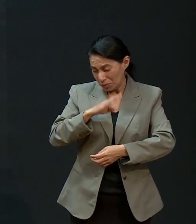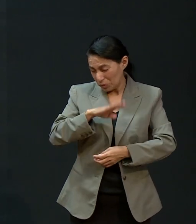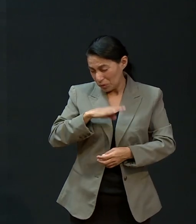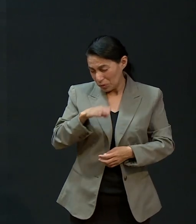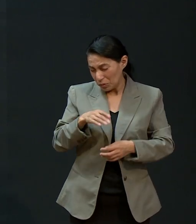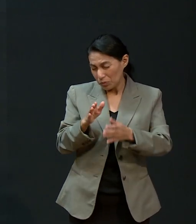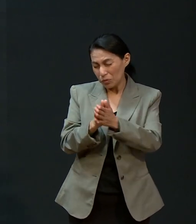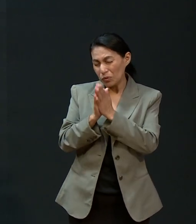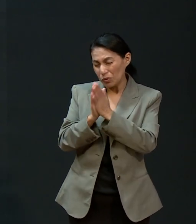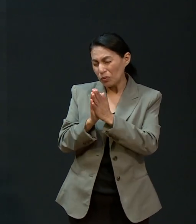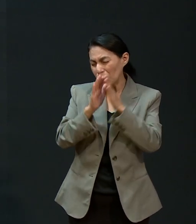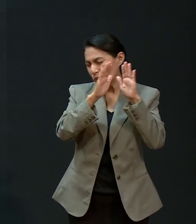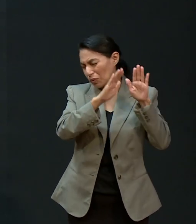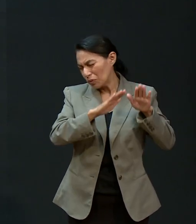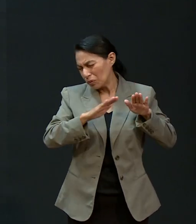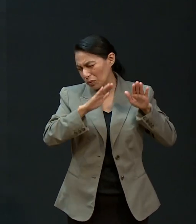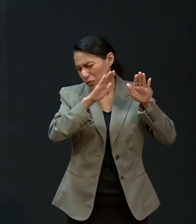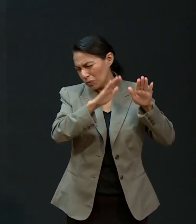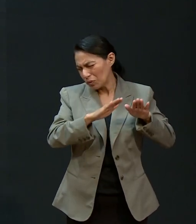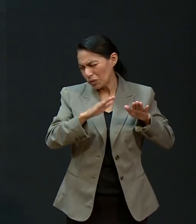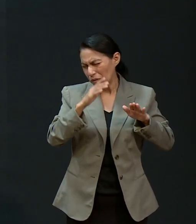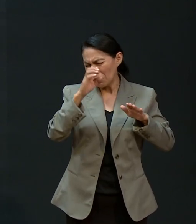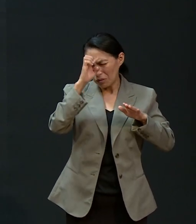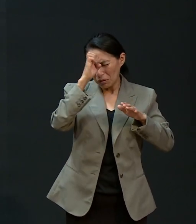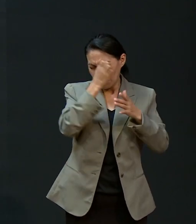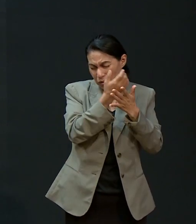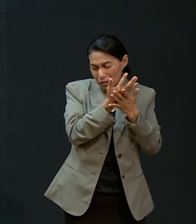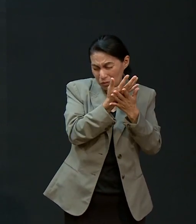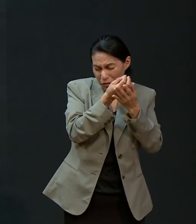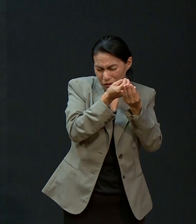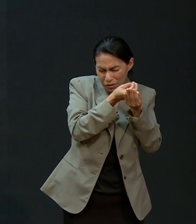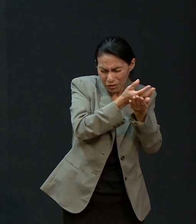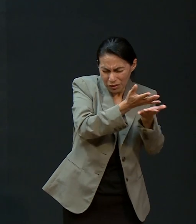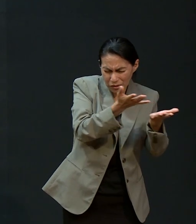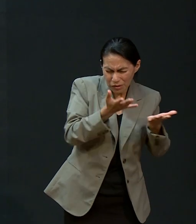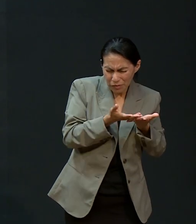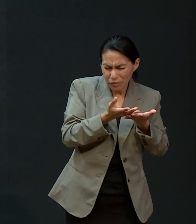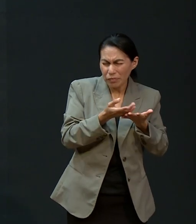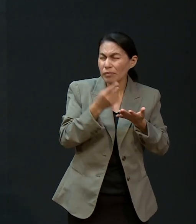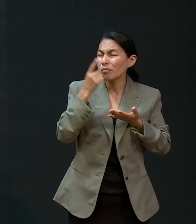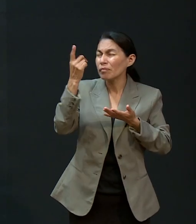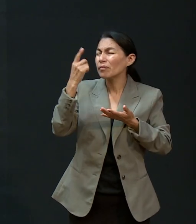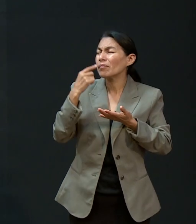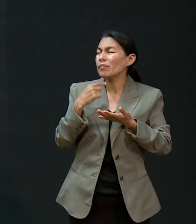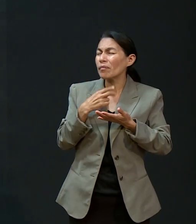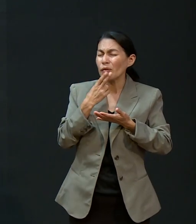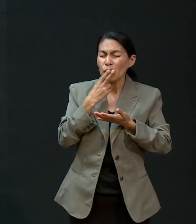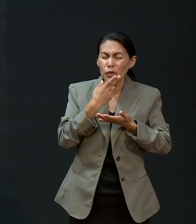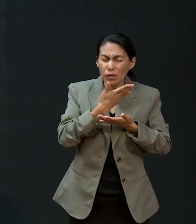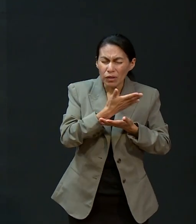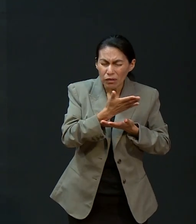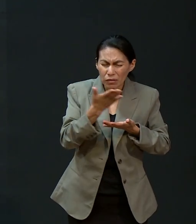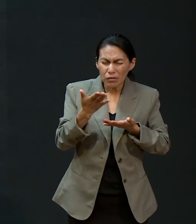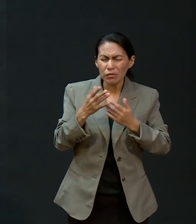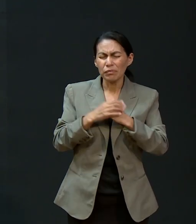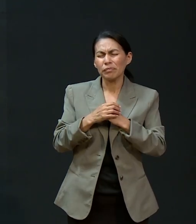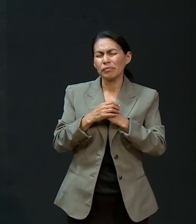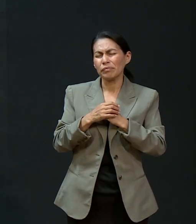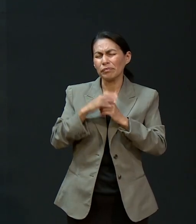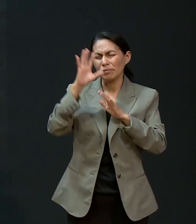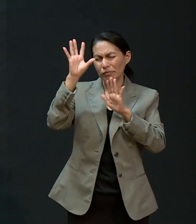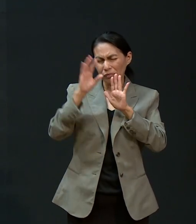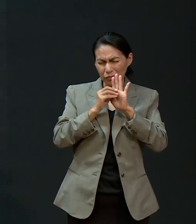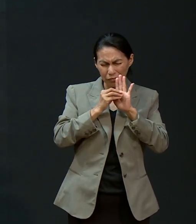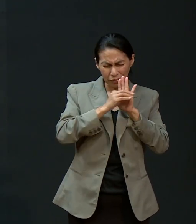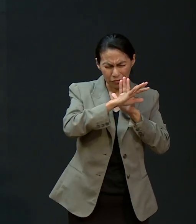se han mencionado. Dales de consuelo, de esperanza. Y Señor, también que nosotros seamos ese instrumento que necesitan